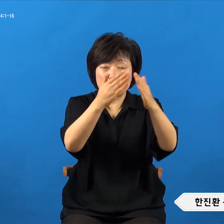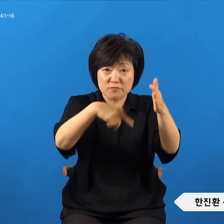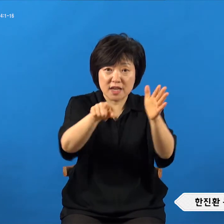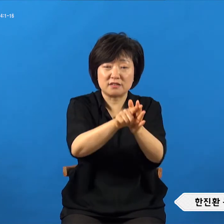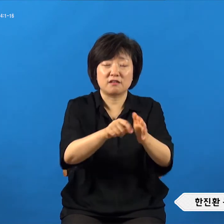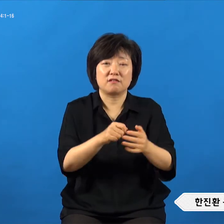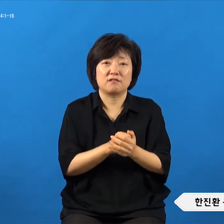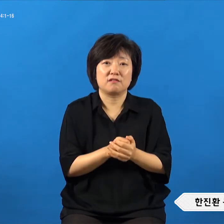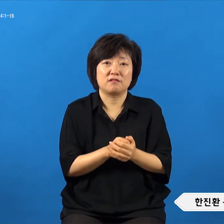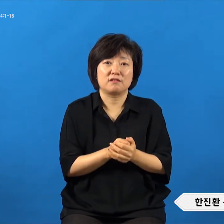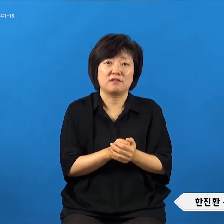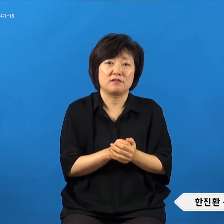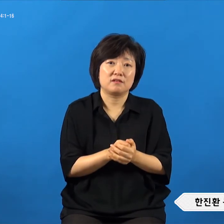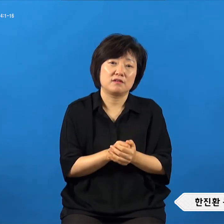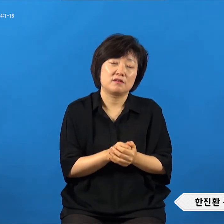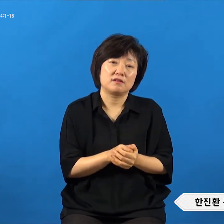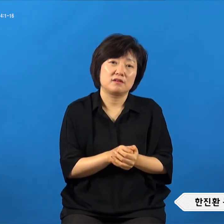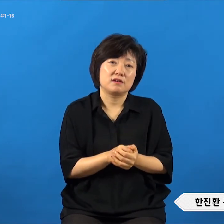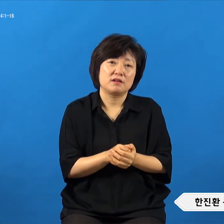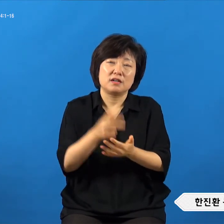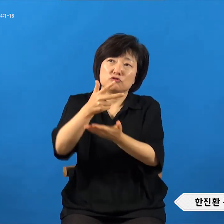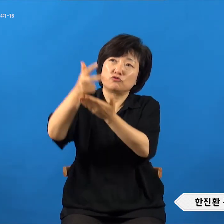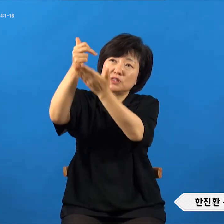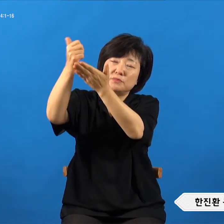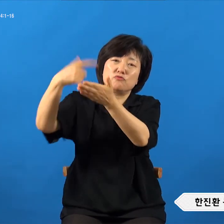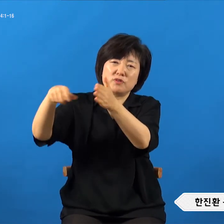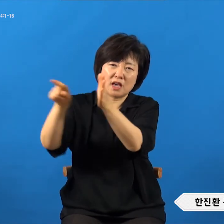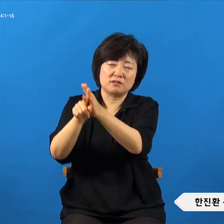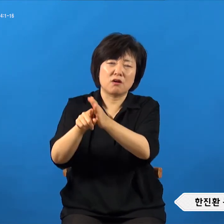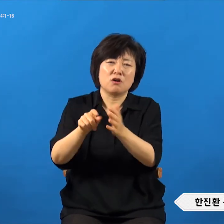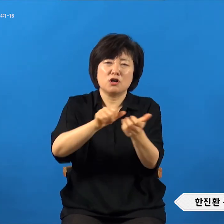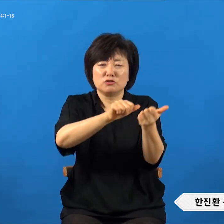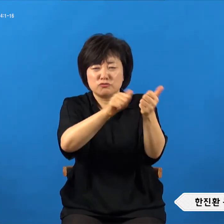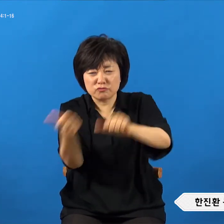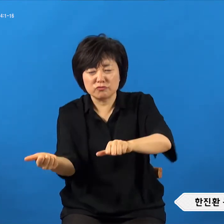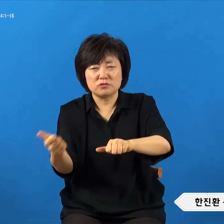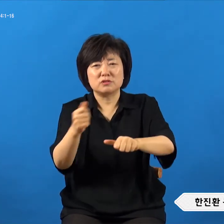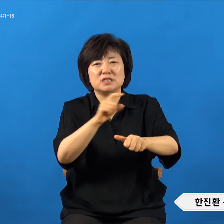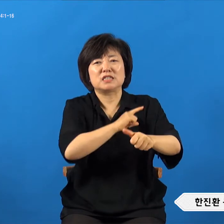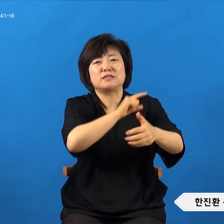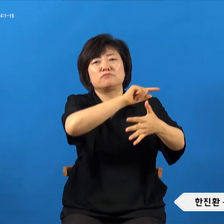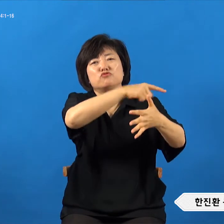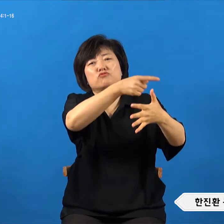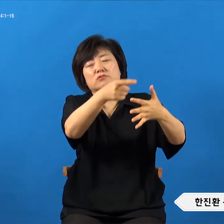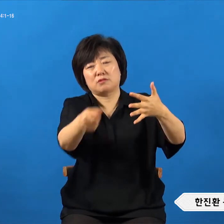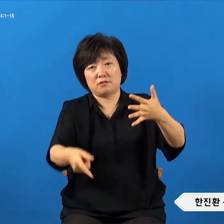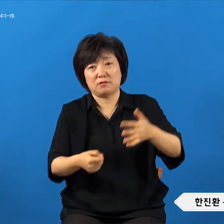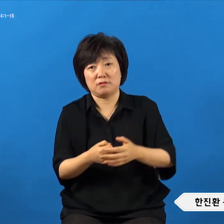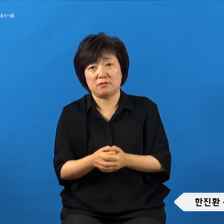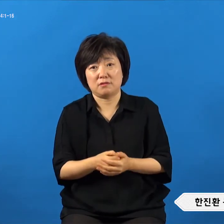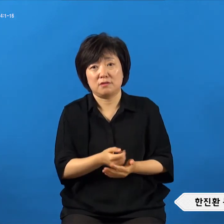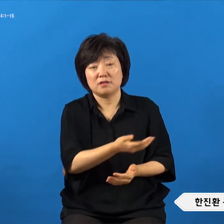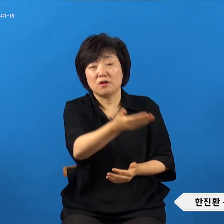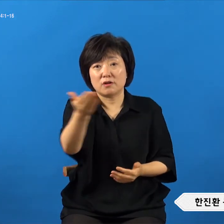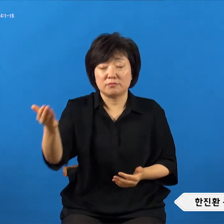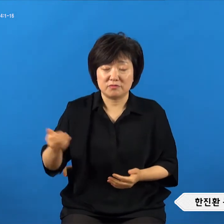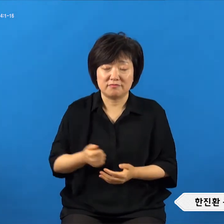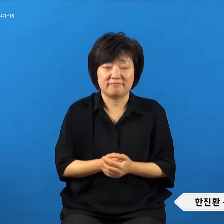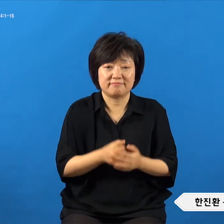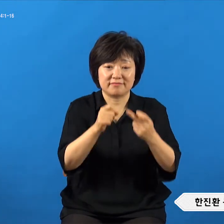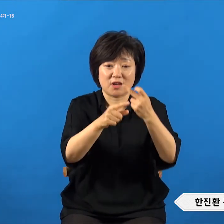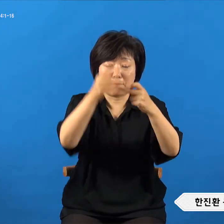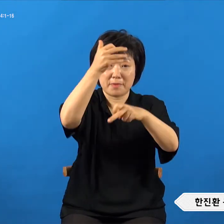교회를 위해서 또 주님을 위해서 죽는 순서입니다. 우리도 연말이